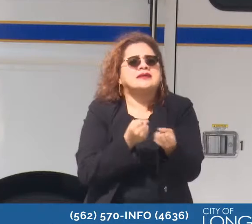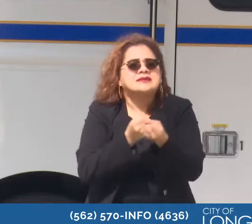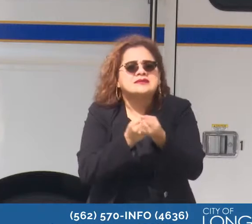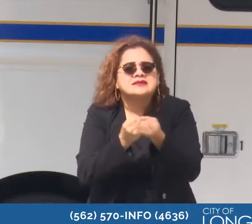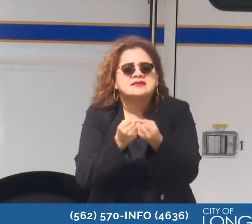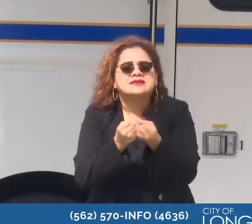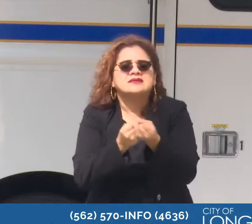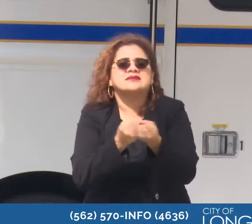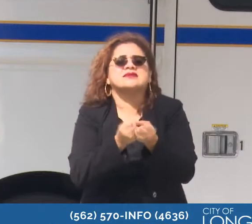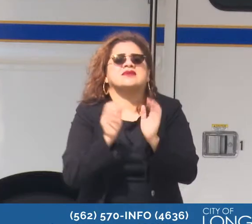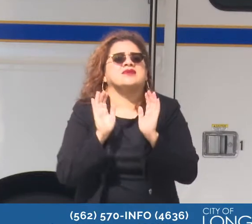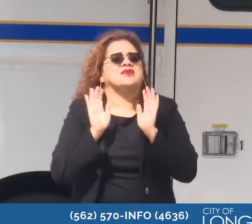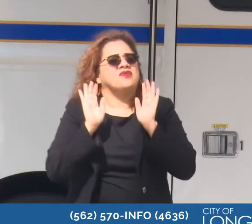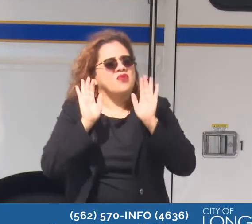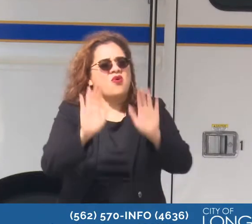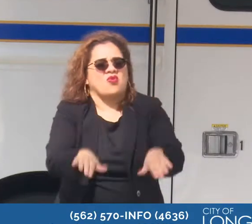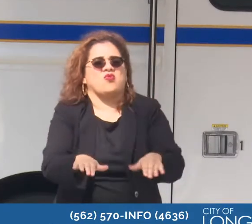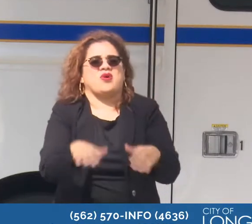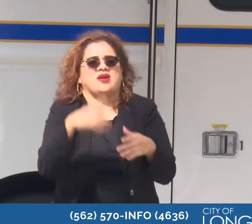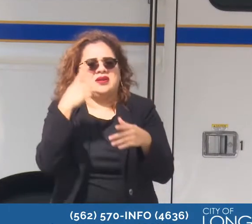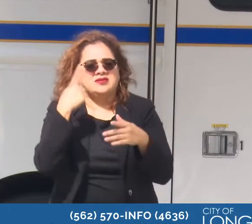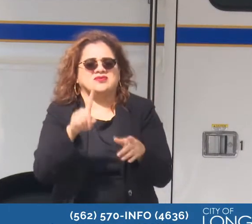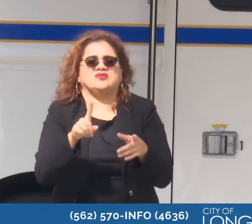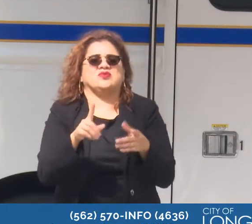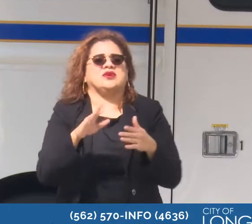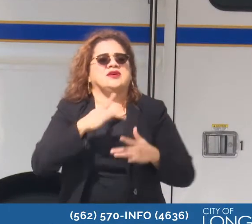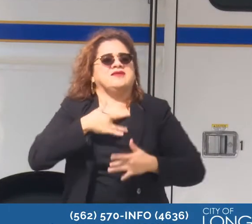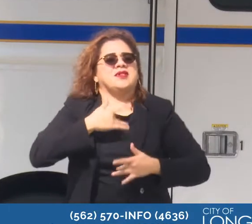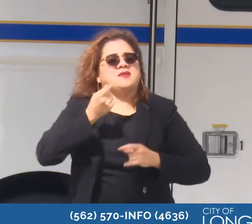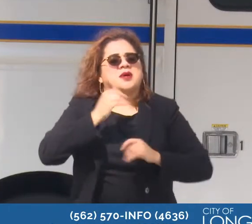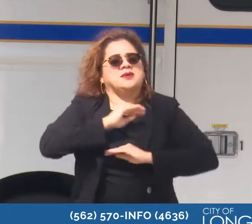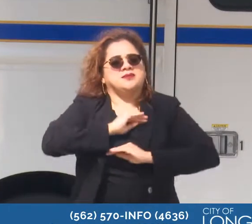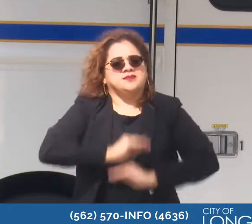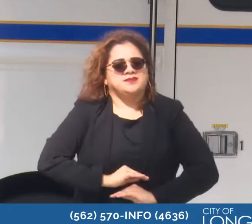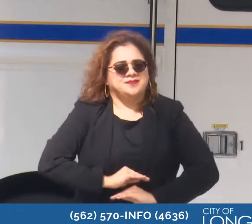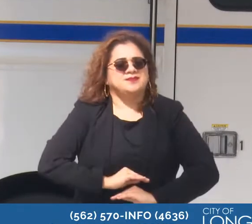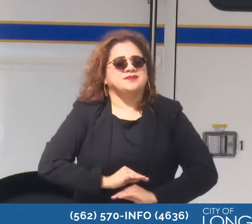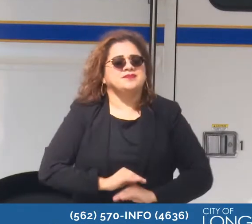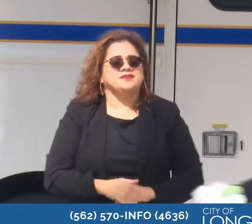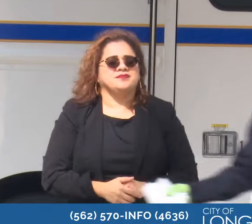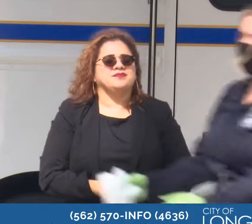necesitas para poder lidiar con esta situación. Okay. Gracias.